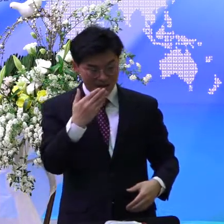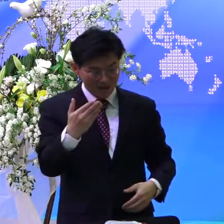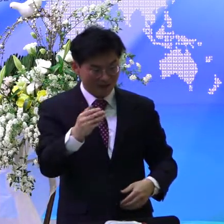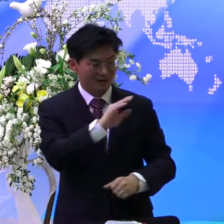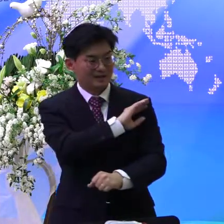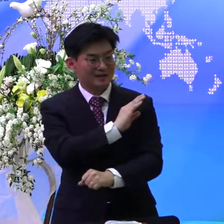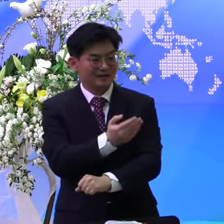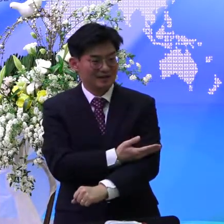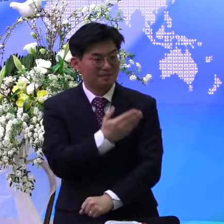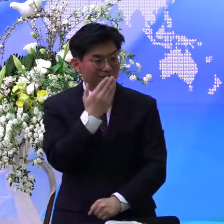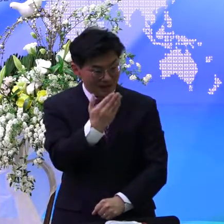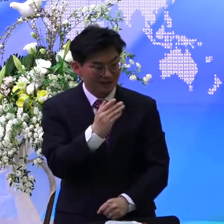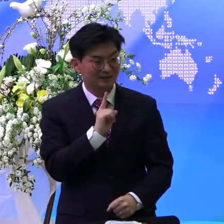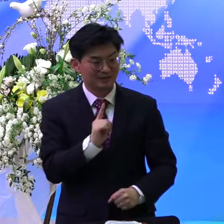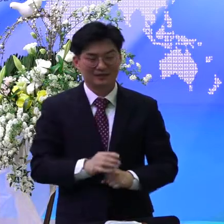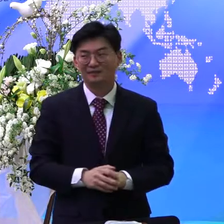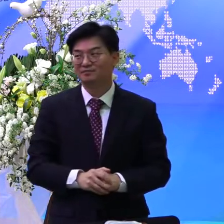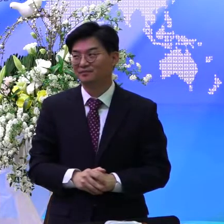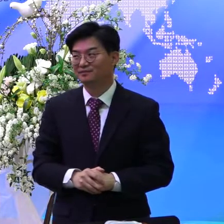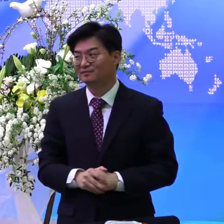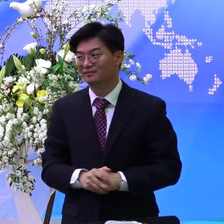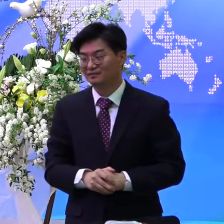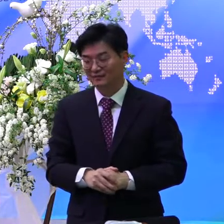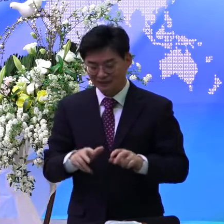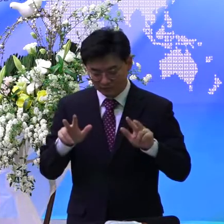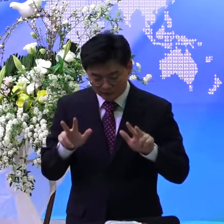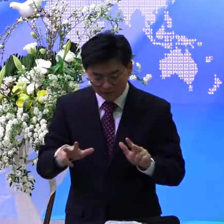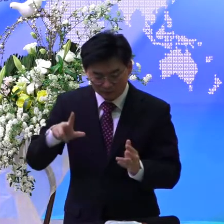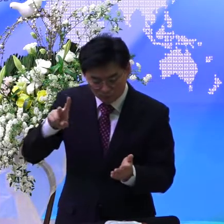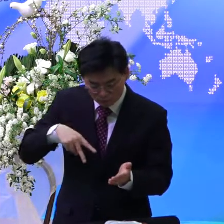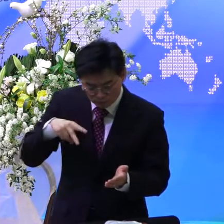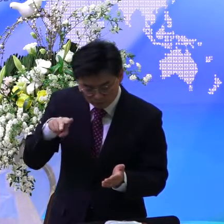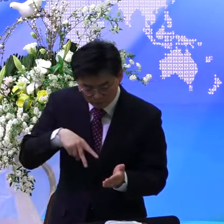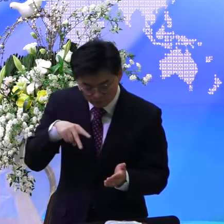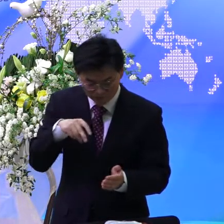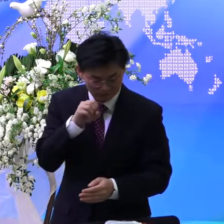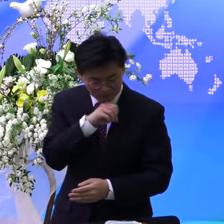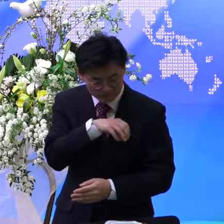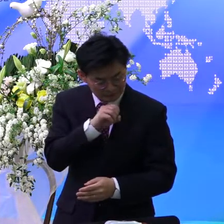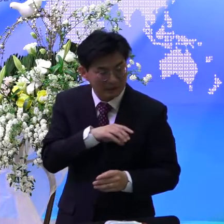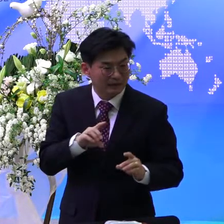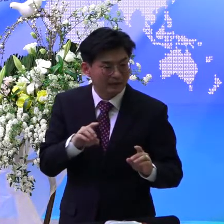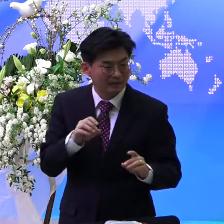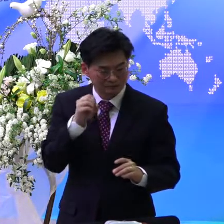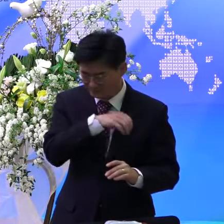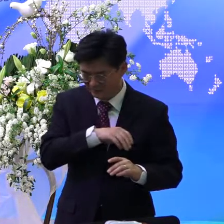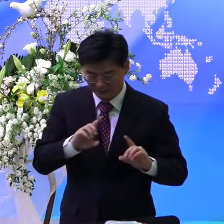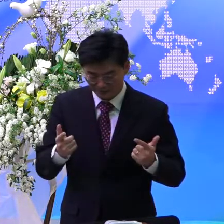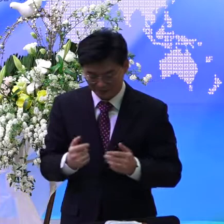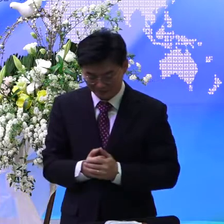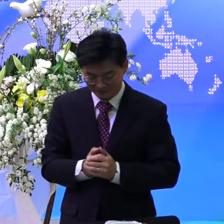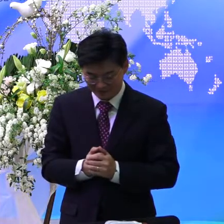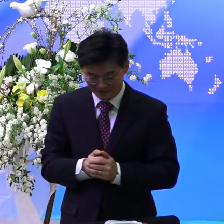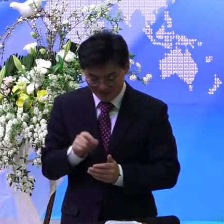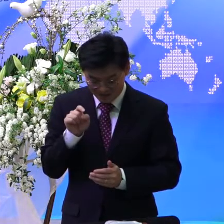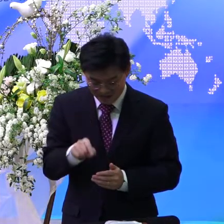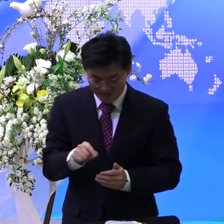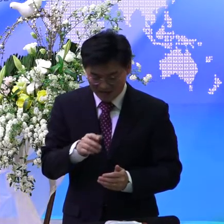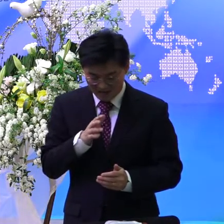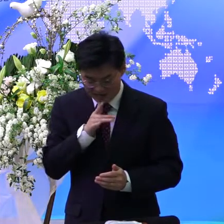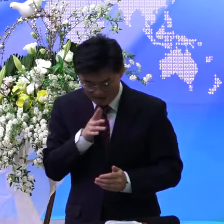것입니다. 여러분 이 말씀을 단순히 여러분들이 읽어가는 그런 성경 구절이 아니라 그것을